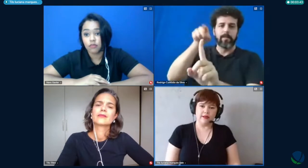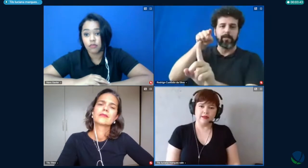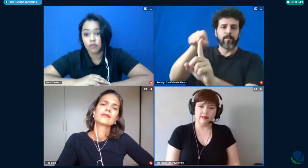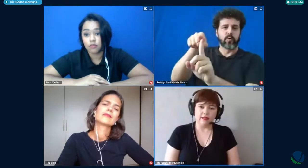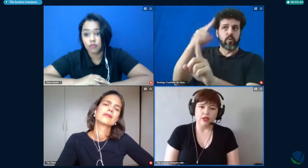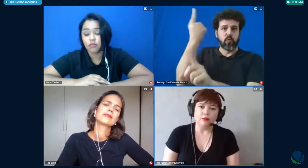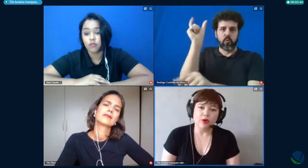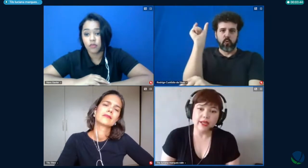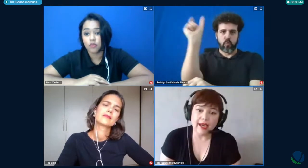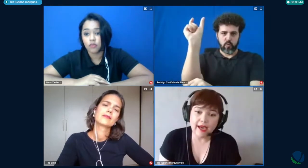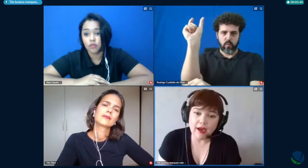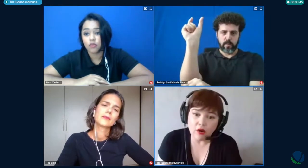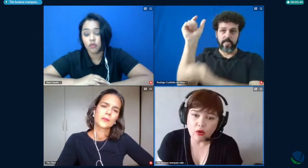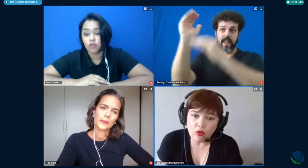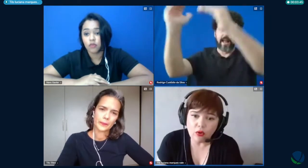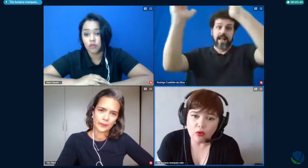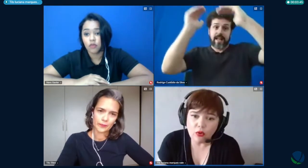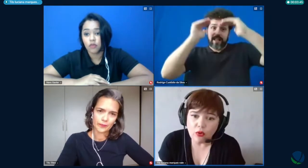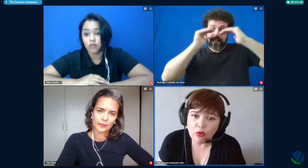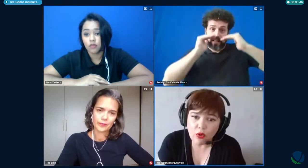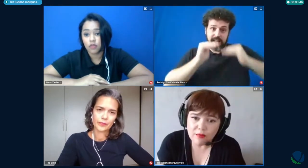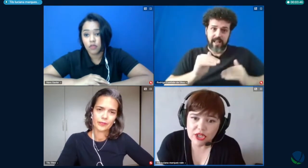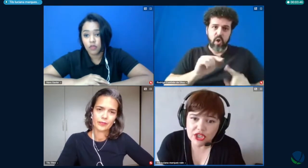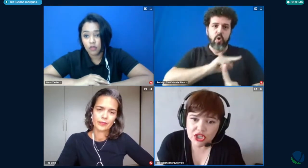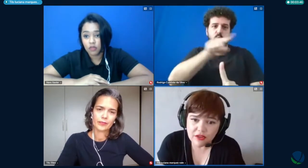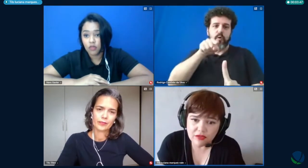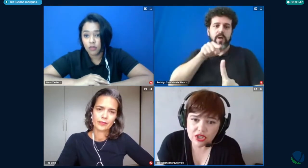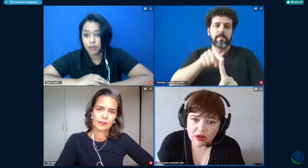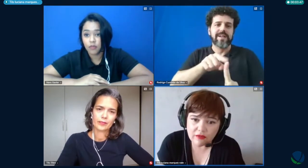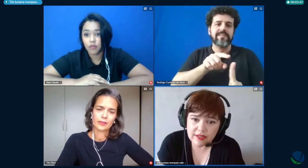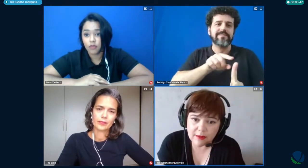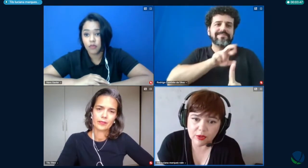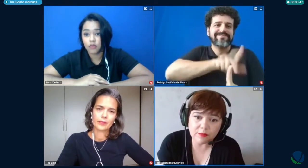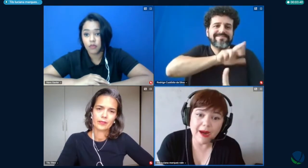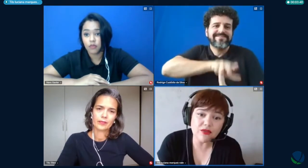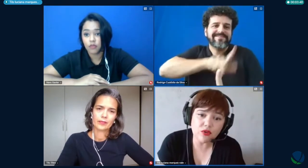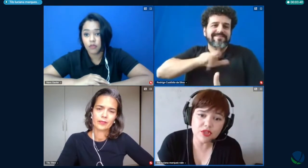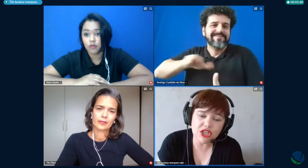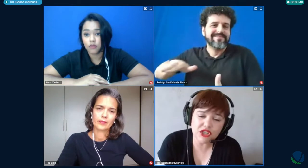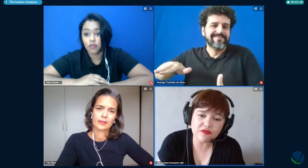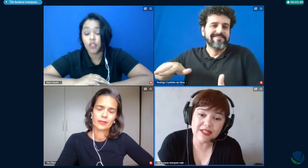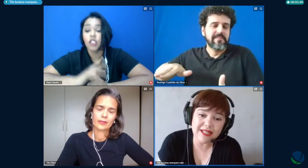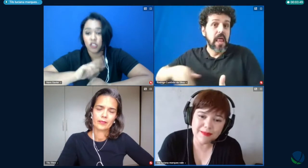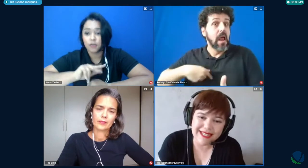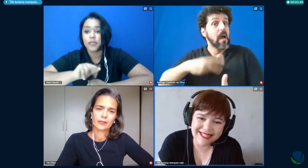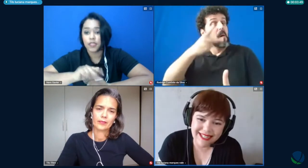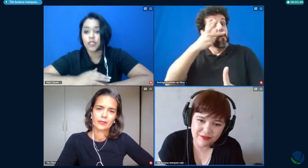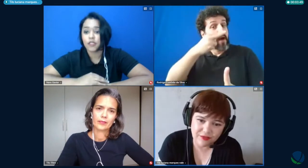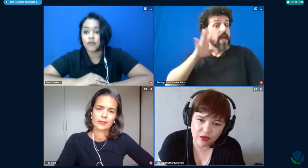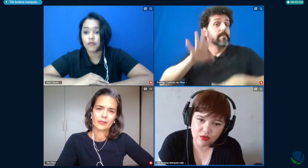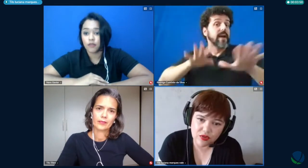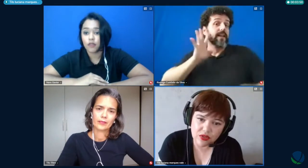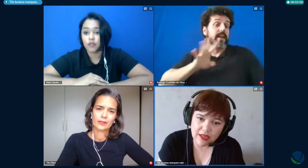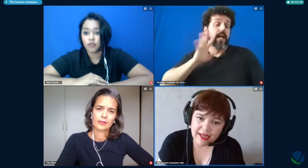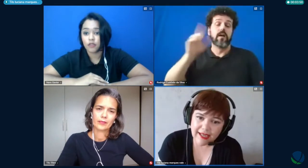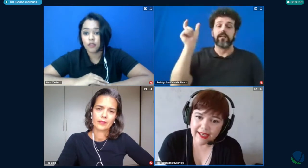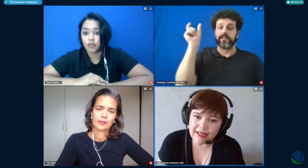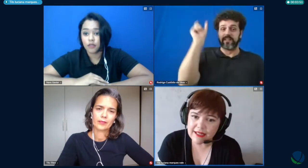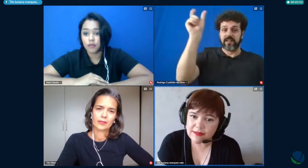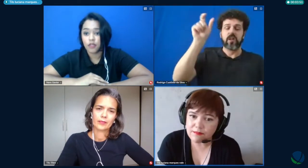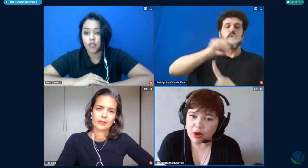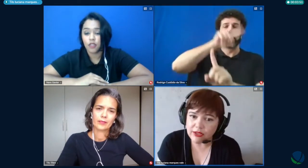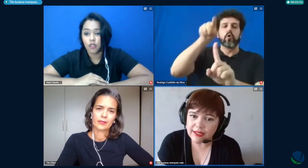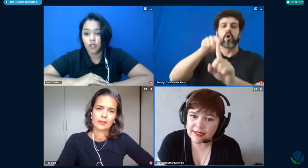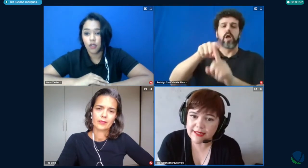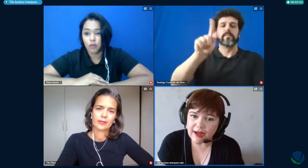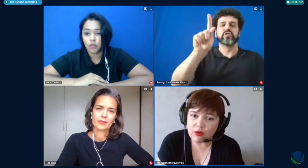quê? Porque o objetivo geral que você apronta para os objetivos específicos,